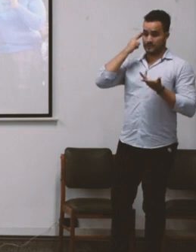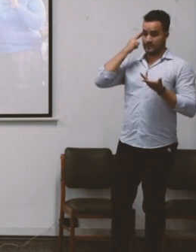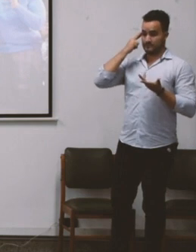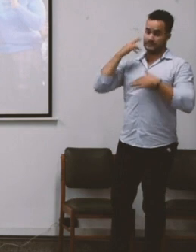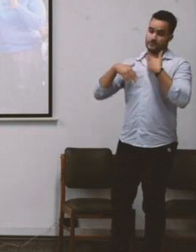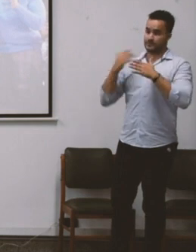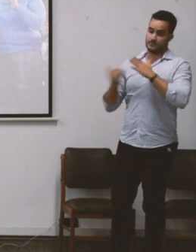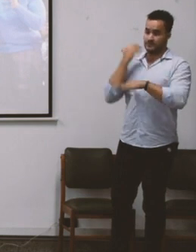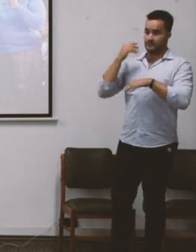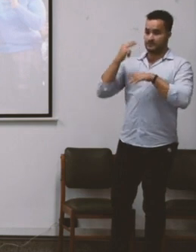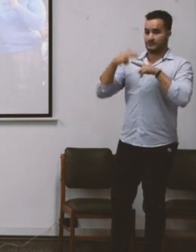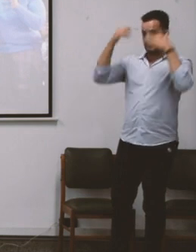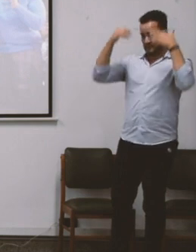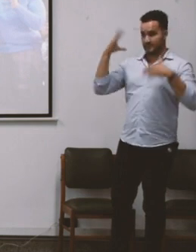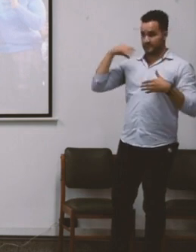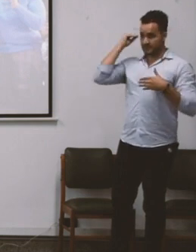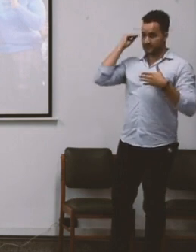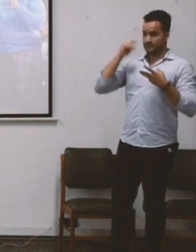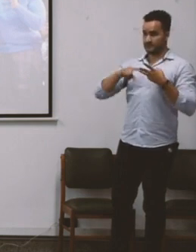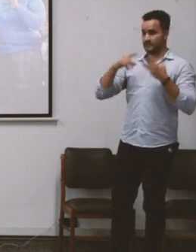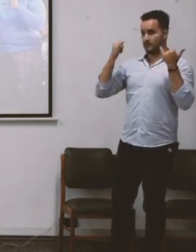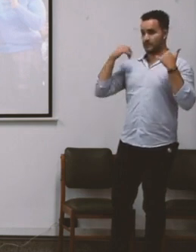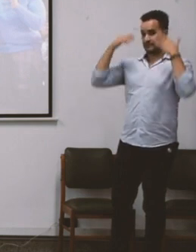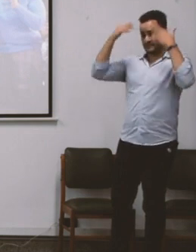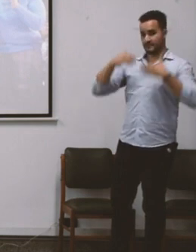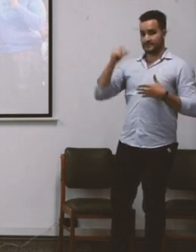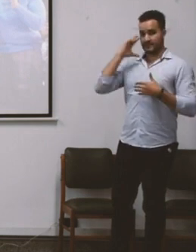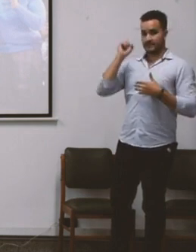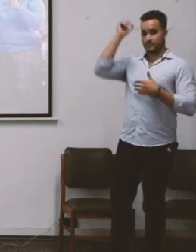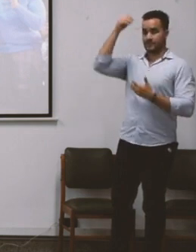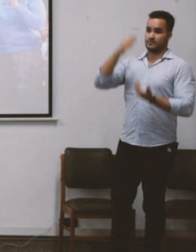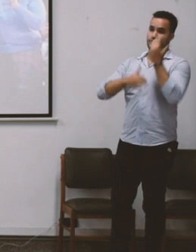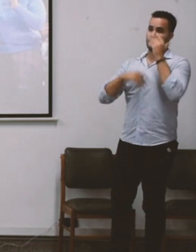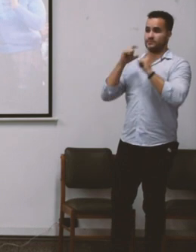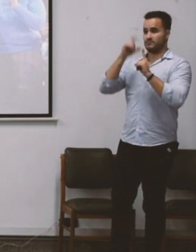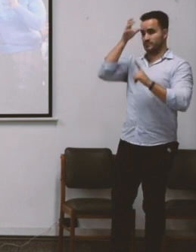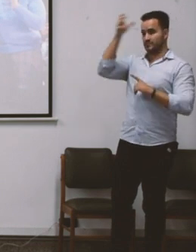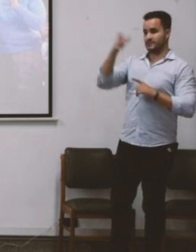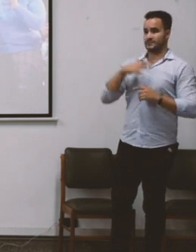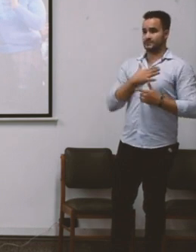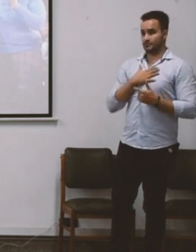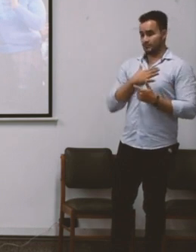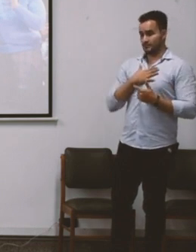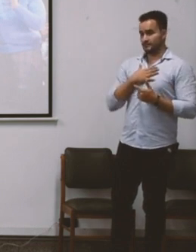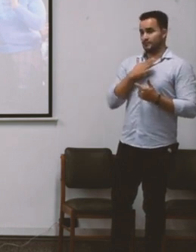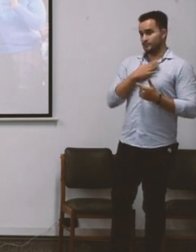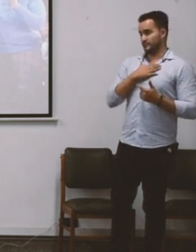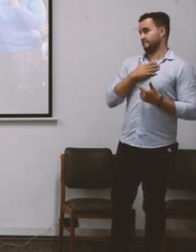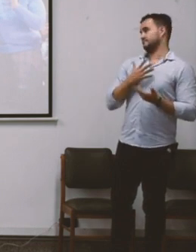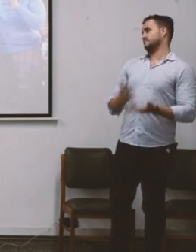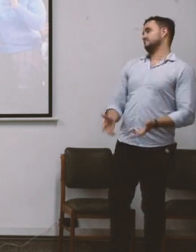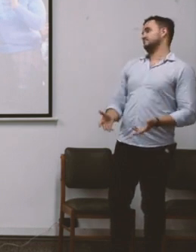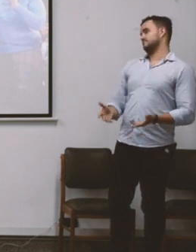después se llamó discapacidad cognitiva y ya se va a llamar discapacidad intelectual. Y lo que yo tengo absolutamente claro es que ya no